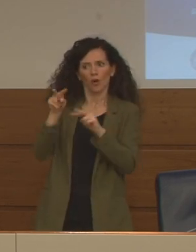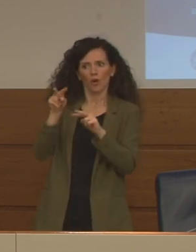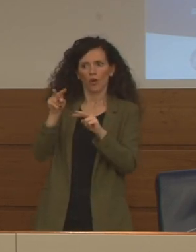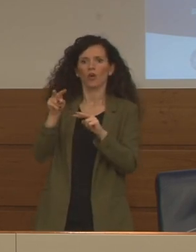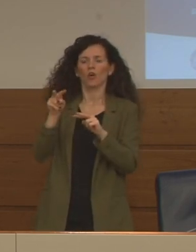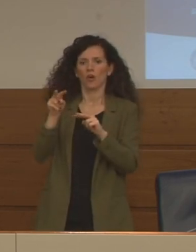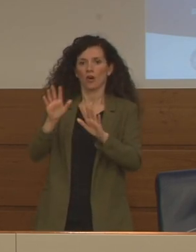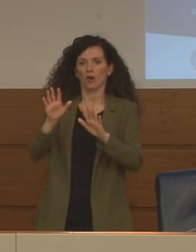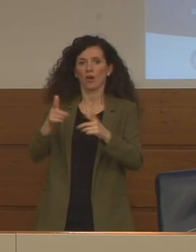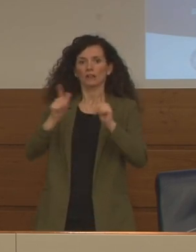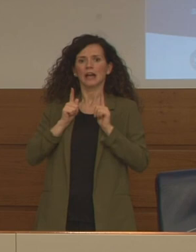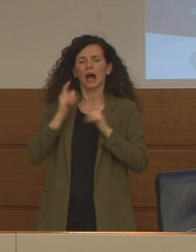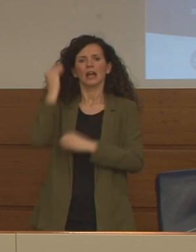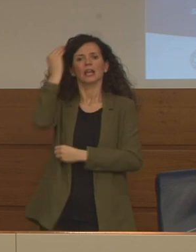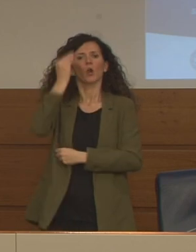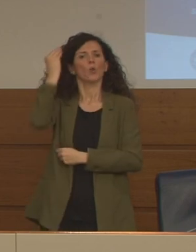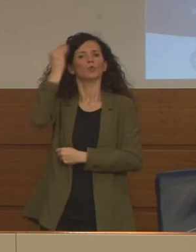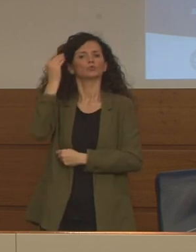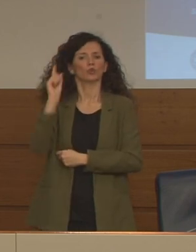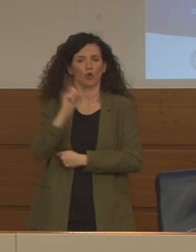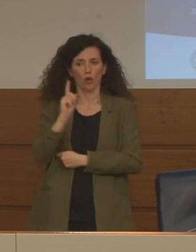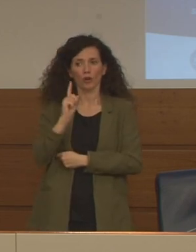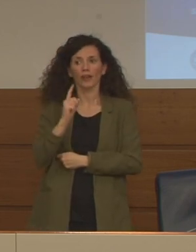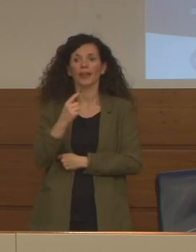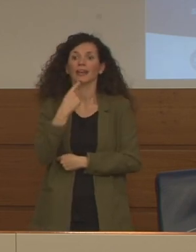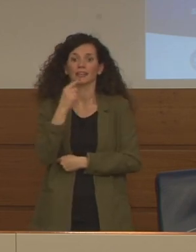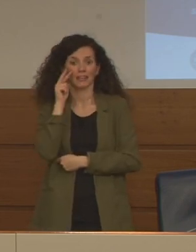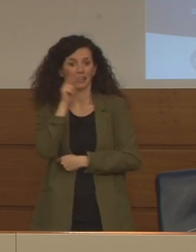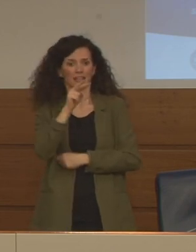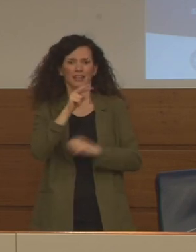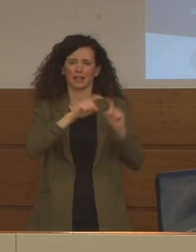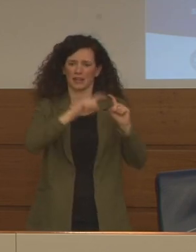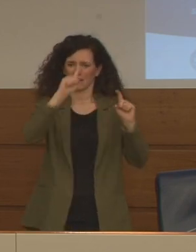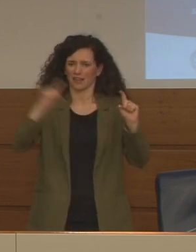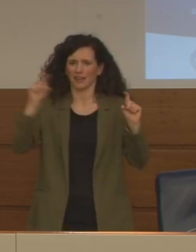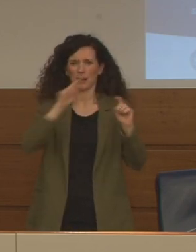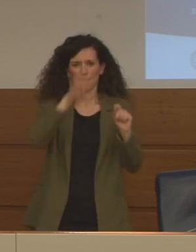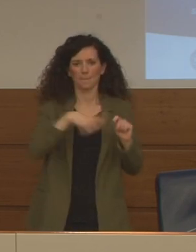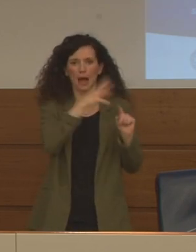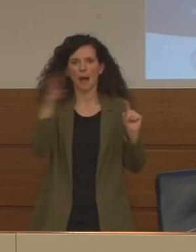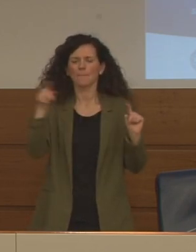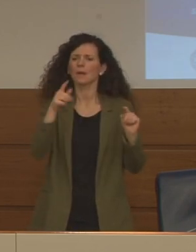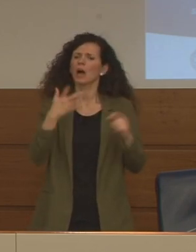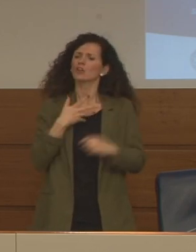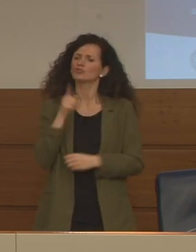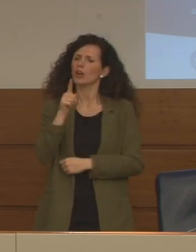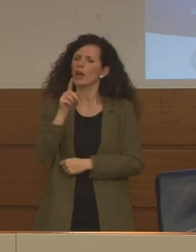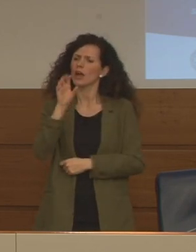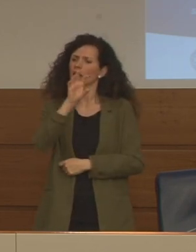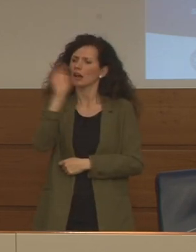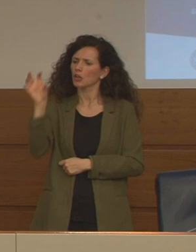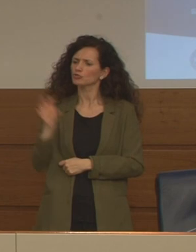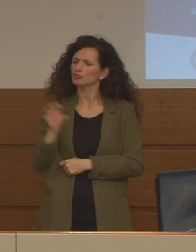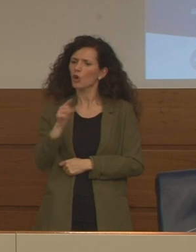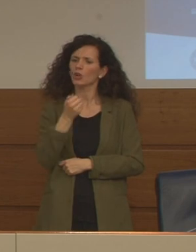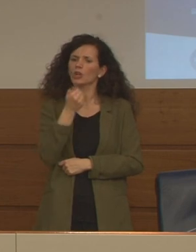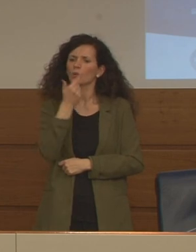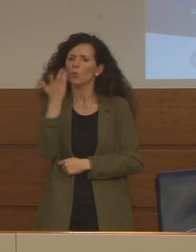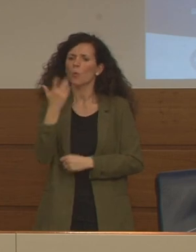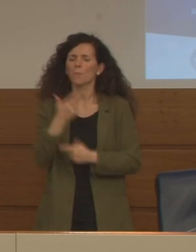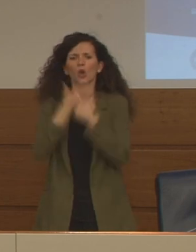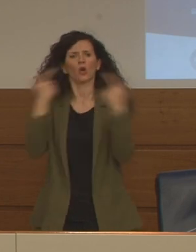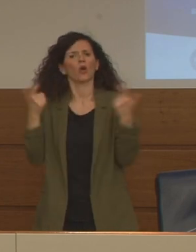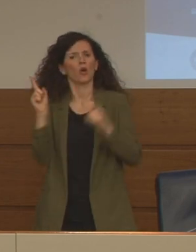e quindi coloro che poi guardassero nelle mappe regioni che apparentemente non hanno numeri così elevati come quelli che oggi